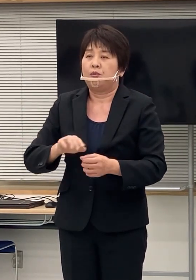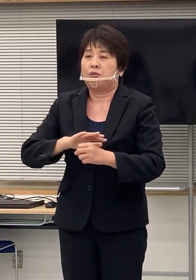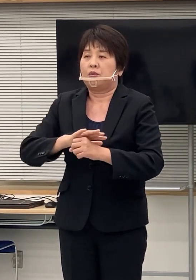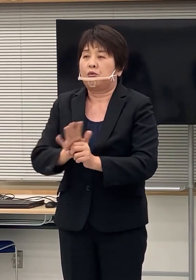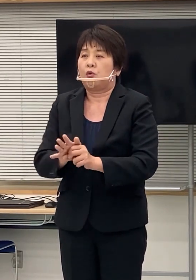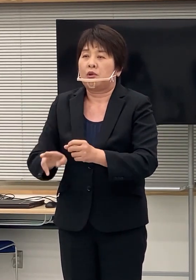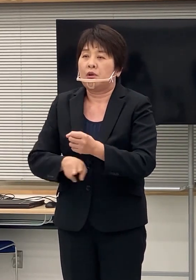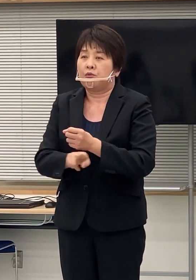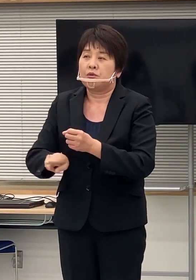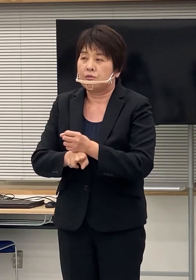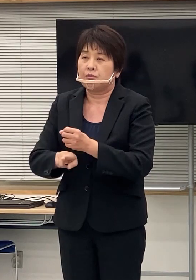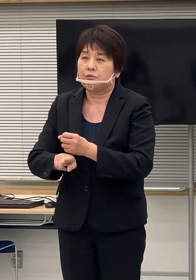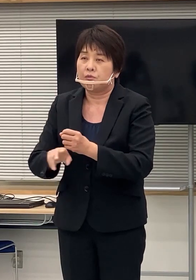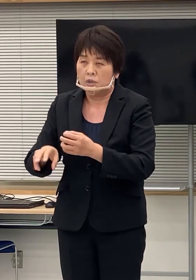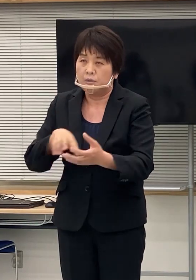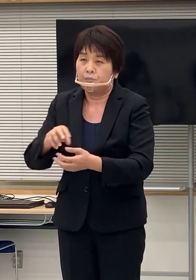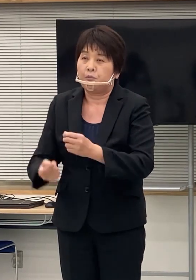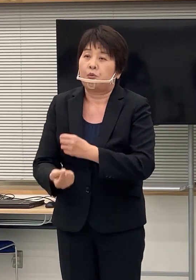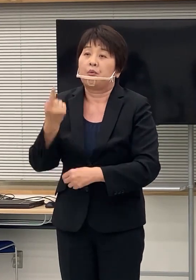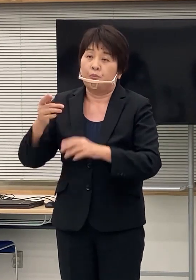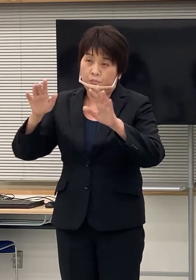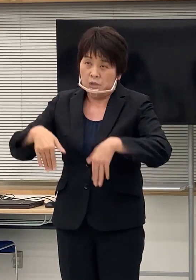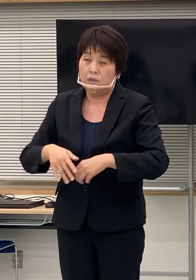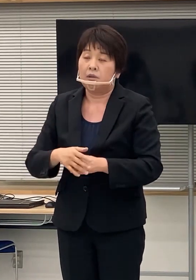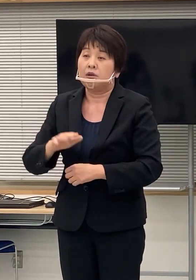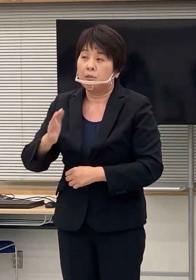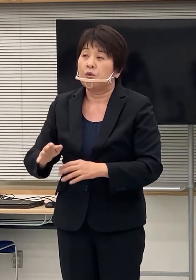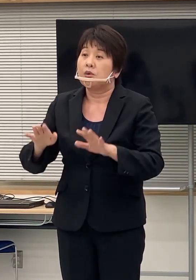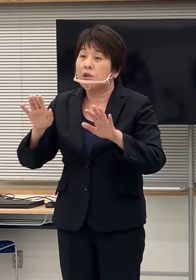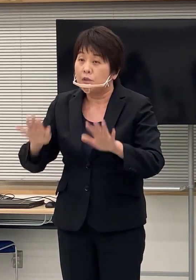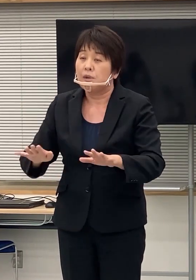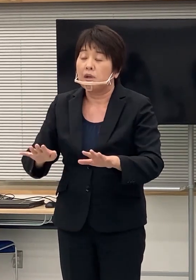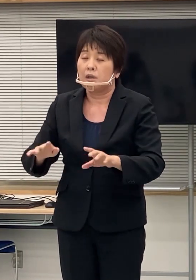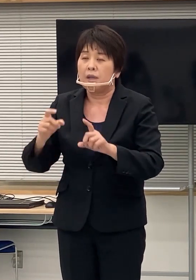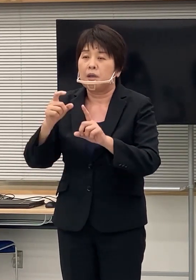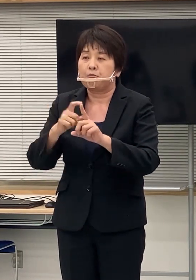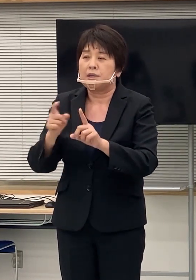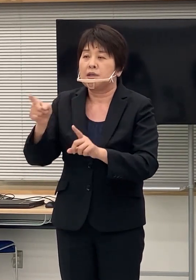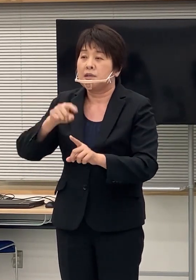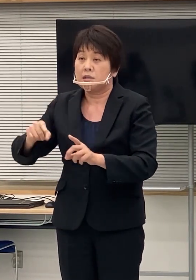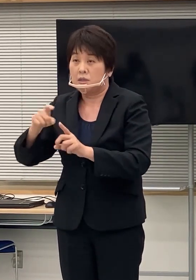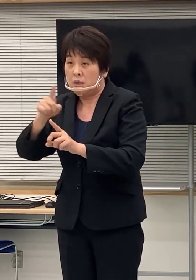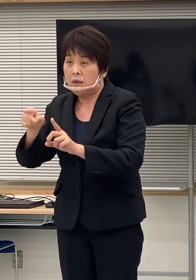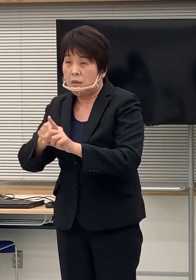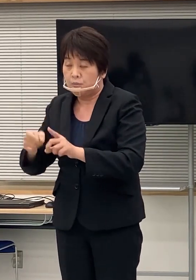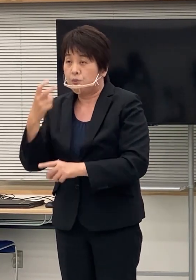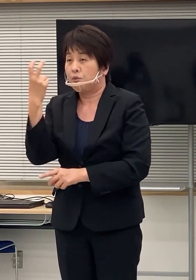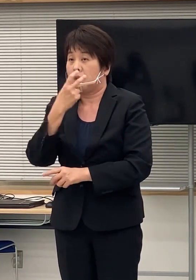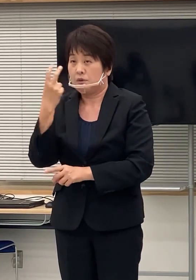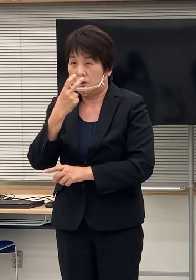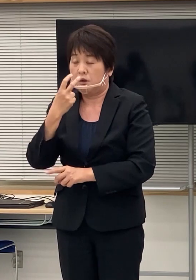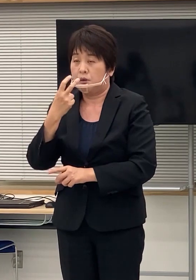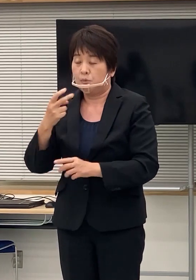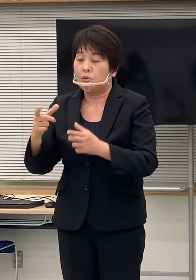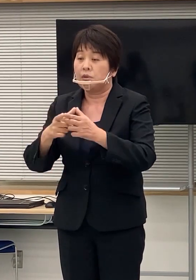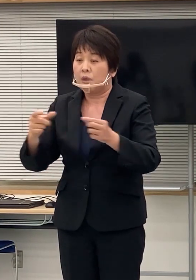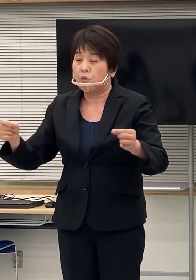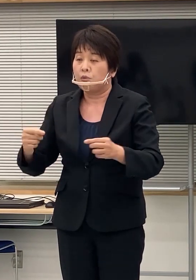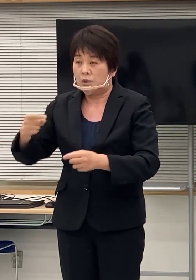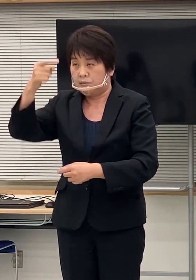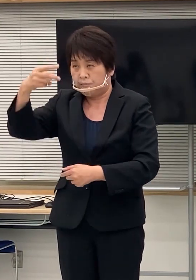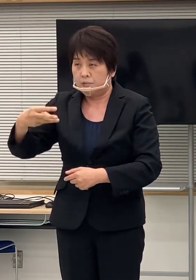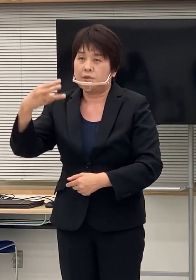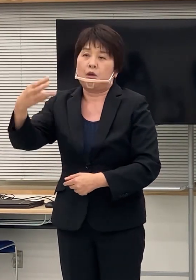でした。それにもかかわらず今例えば PCR の検査については全国でも3番目の